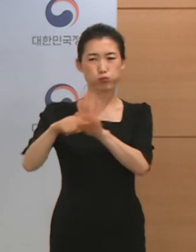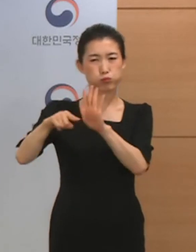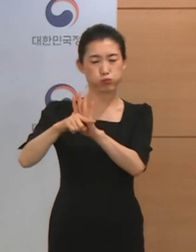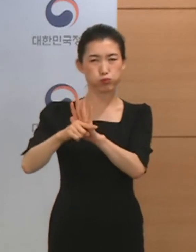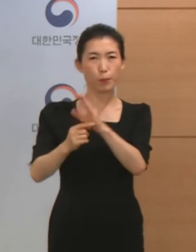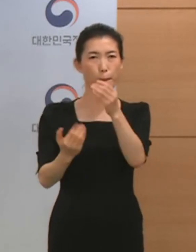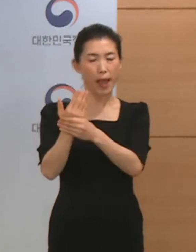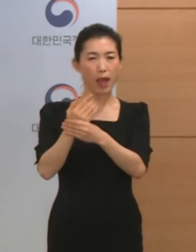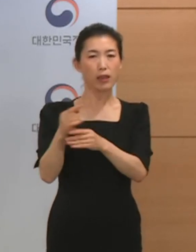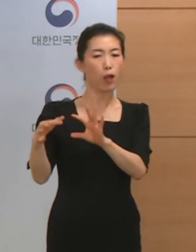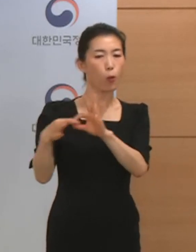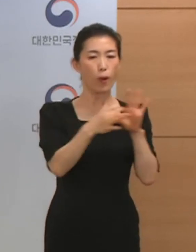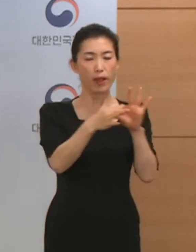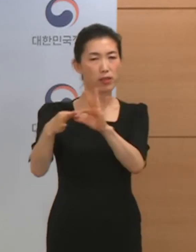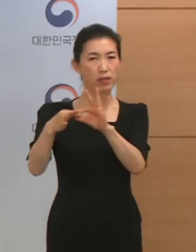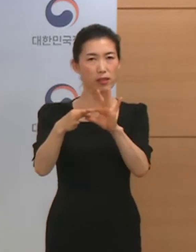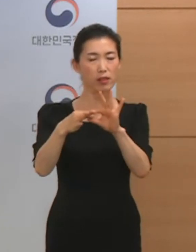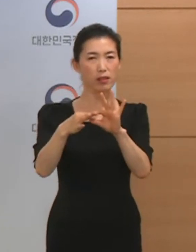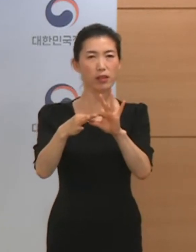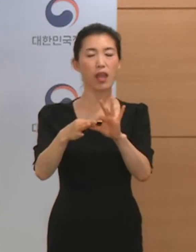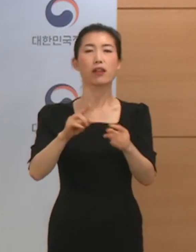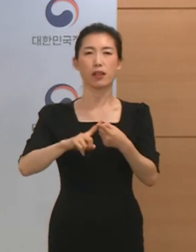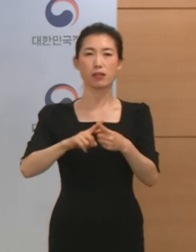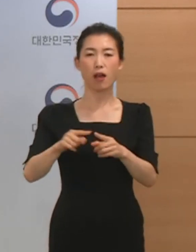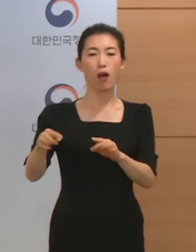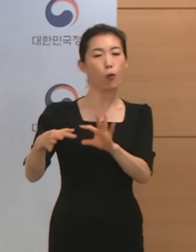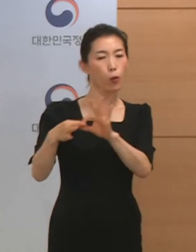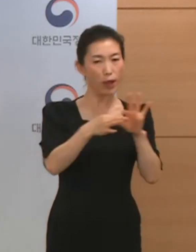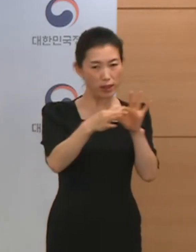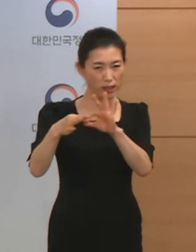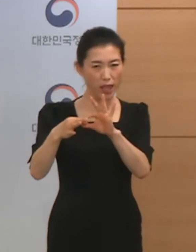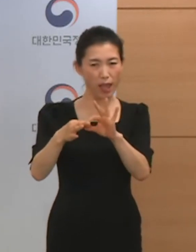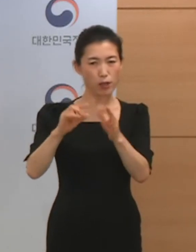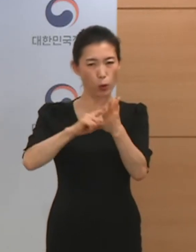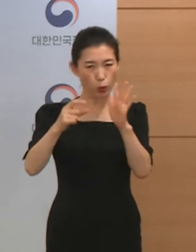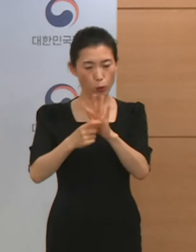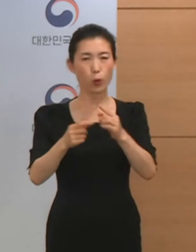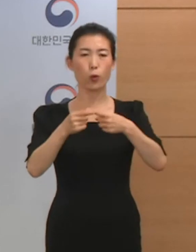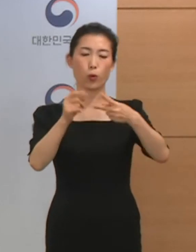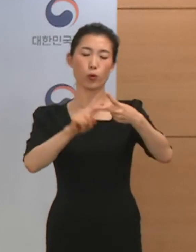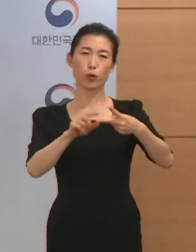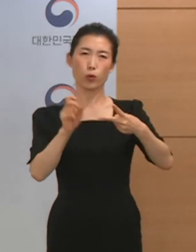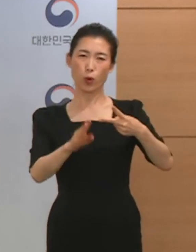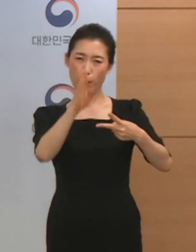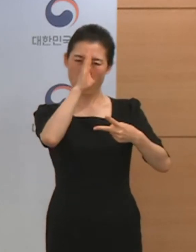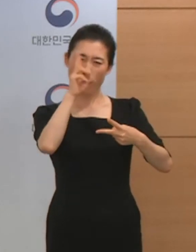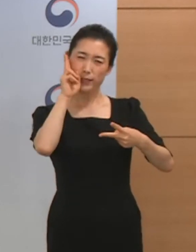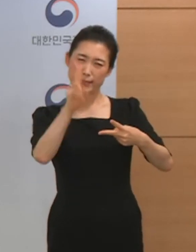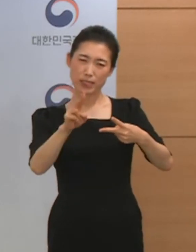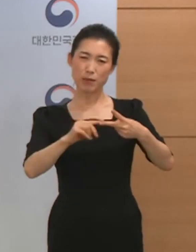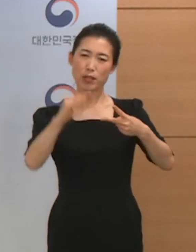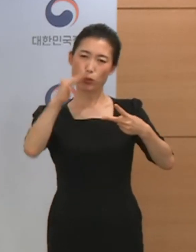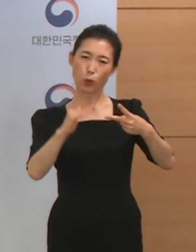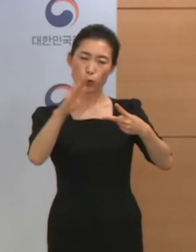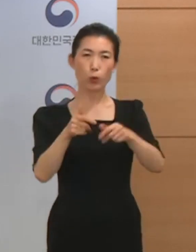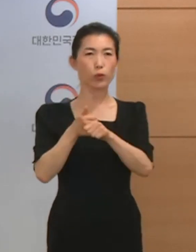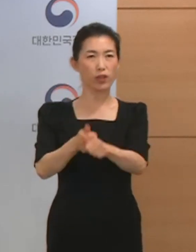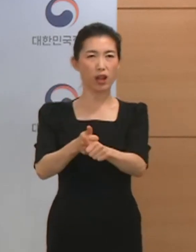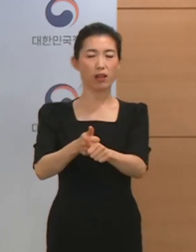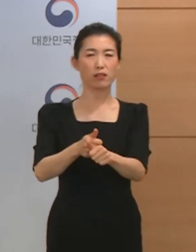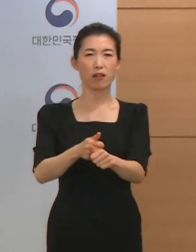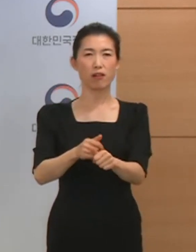환자의 의료비 지원 사업과 관련해서 인과성과 중증도 기준으로 심의한다고 했는데 심의